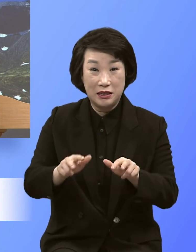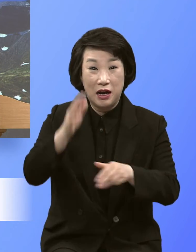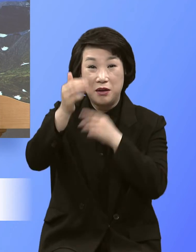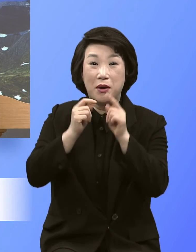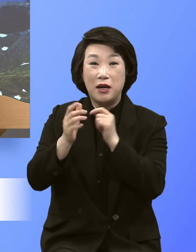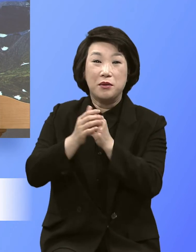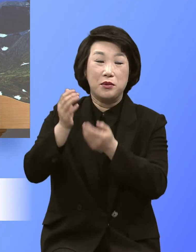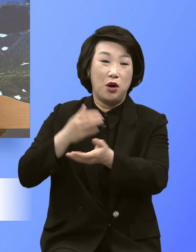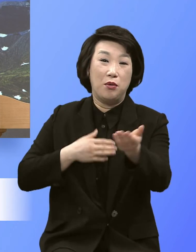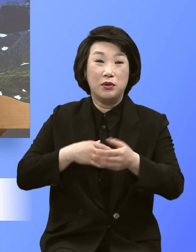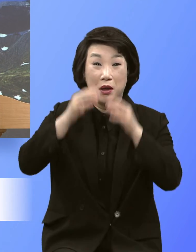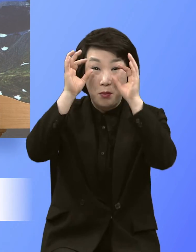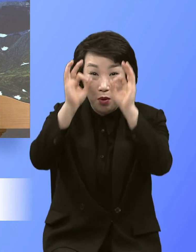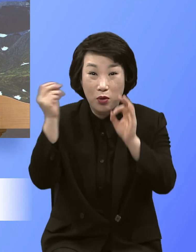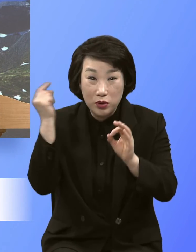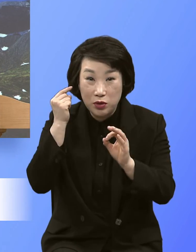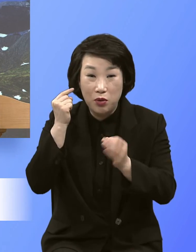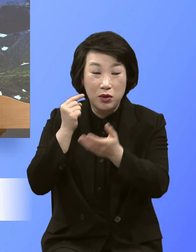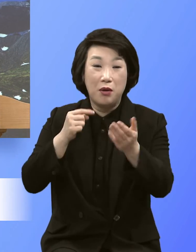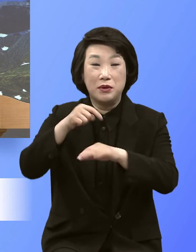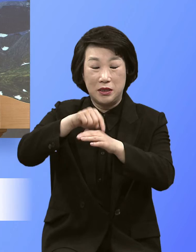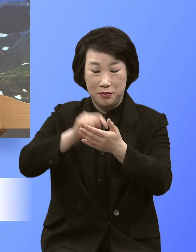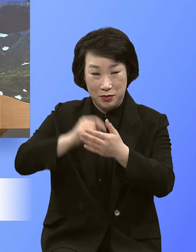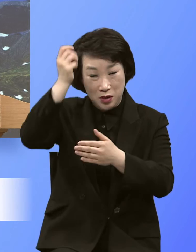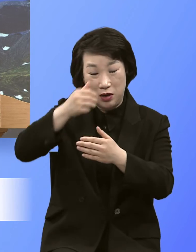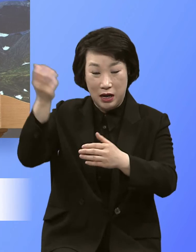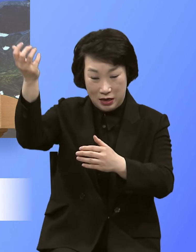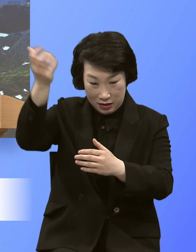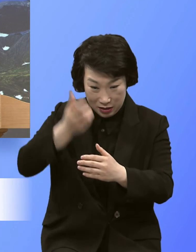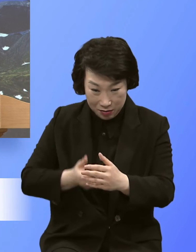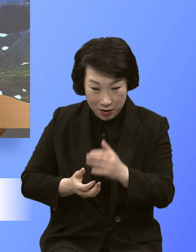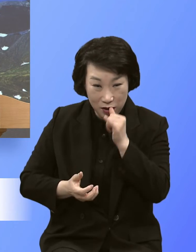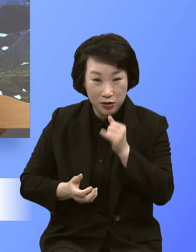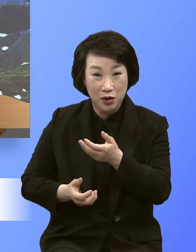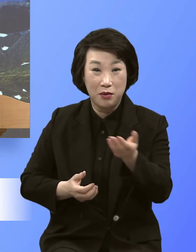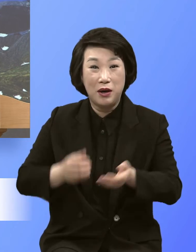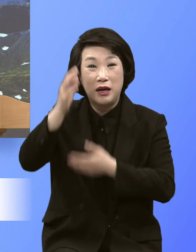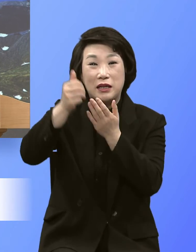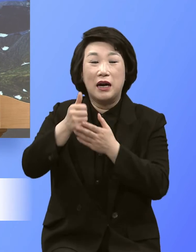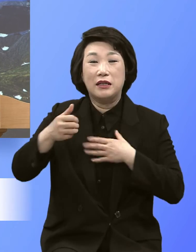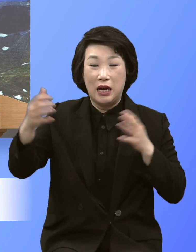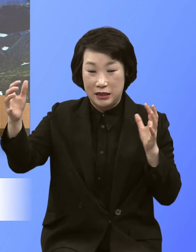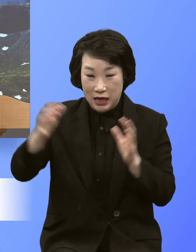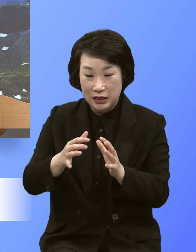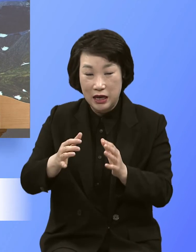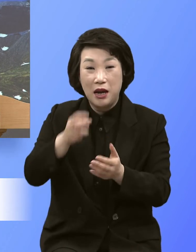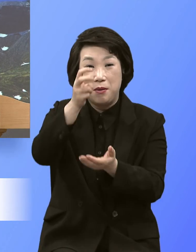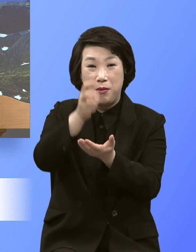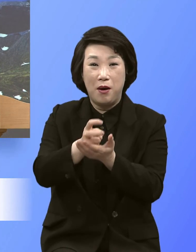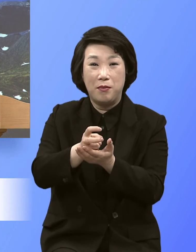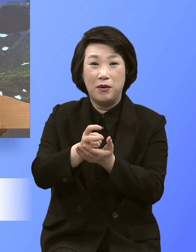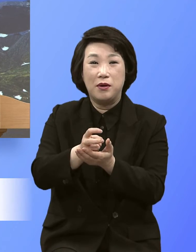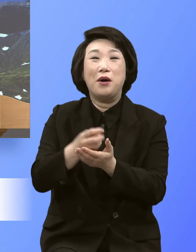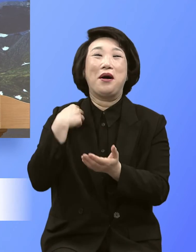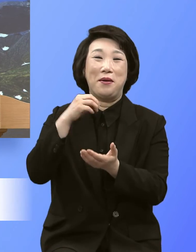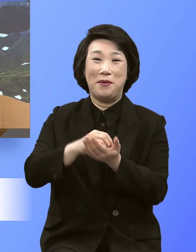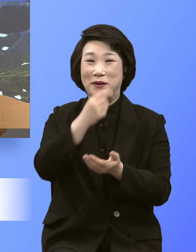말씀은 여러분의 귀를 통해 심령 안에 임하고 있는 것입니다. 하나님과 질서가 회복되었다는